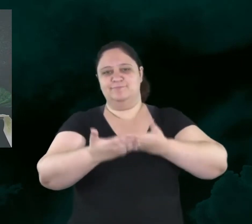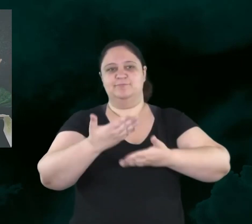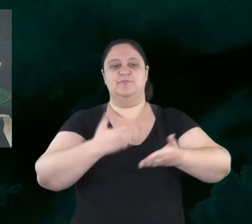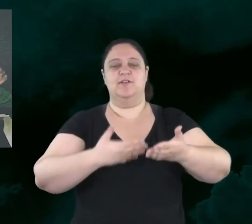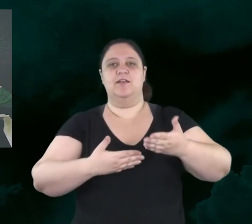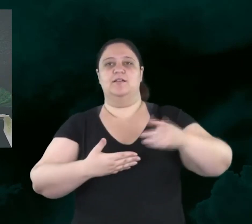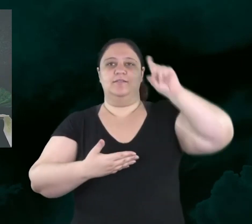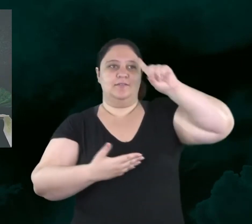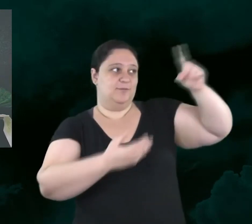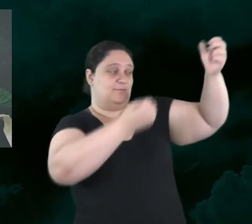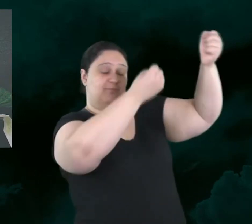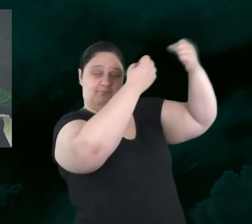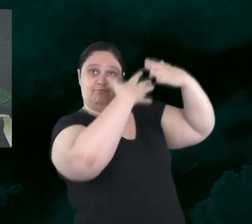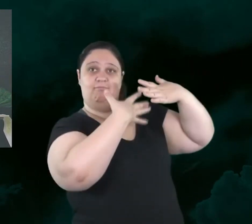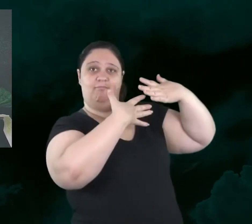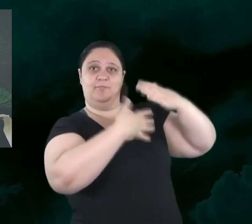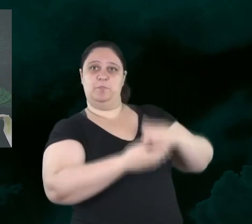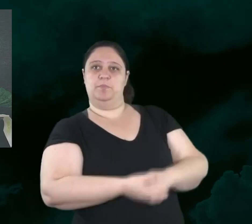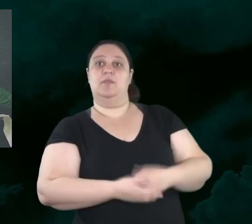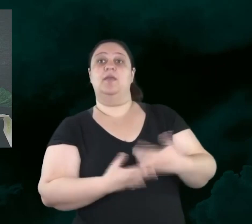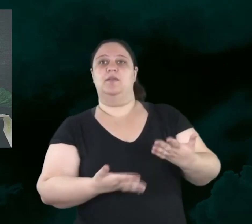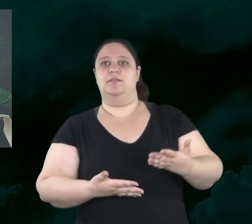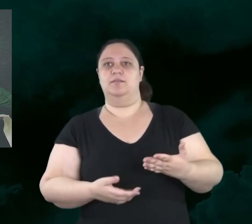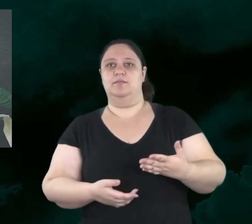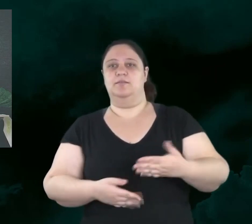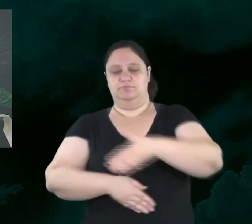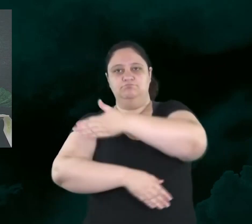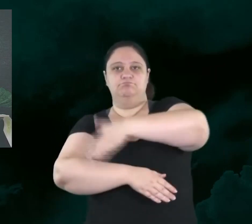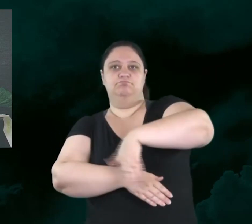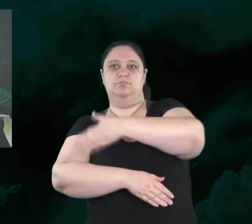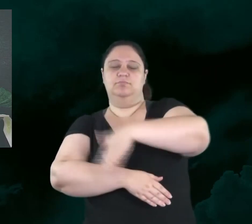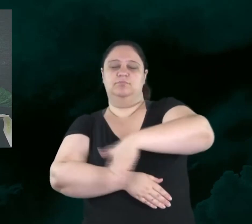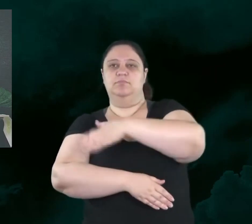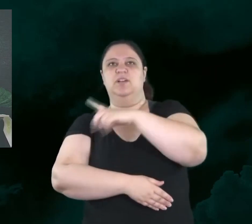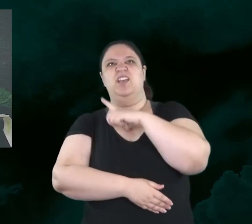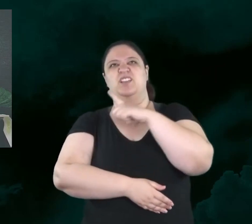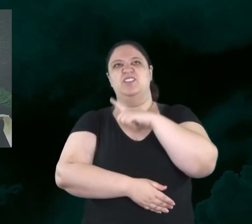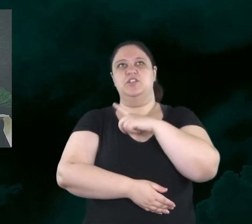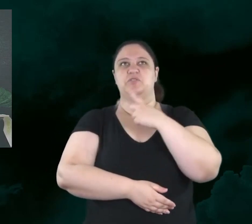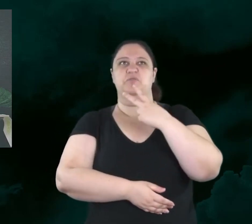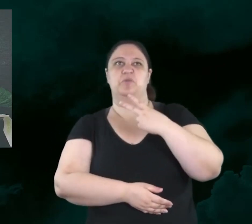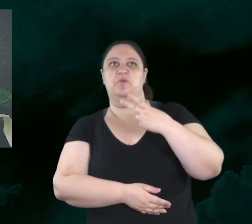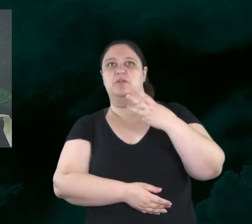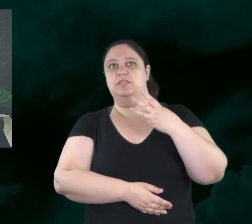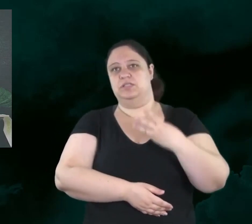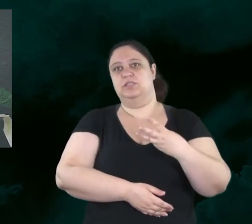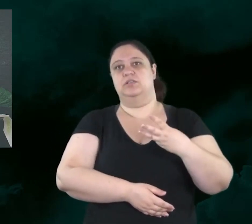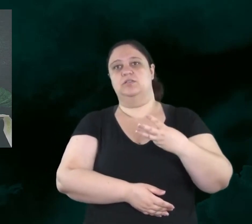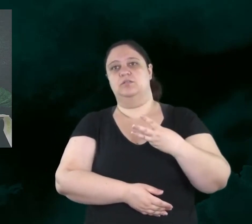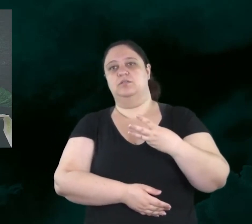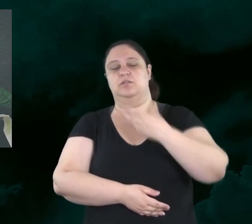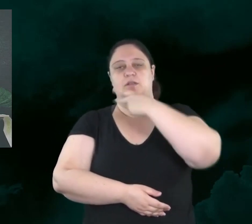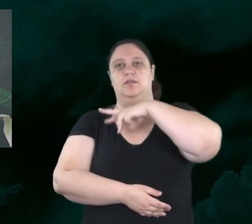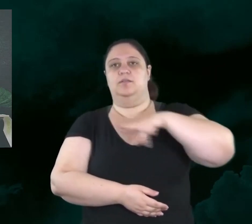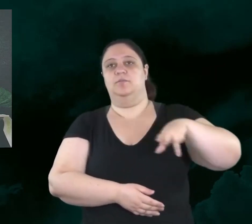caminho estava, eu acho que 2 irmãos ou 3, da família Carvalho.